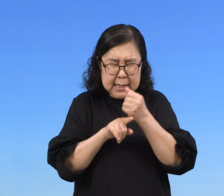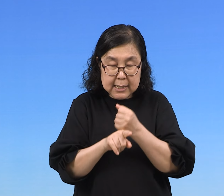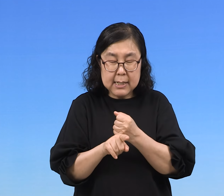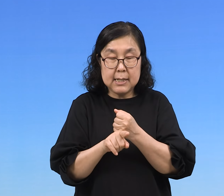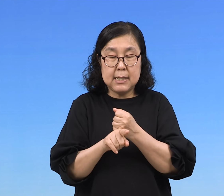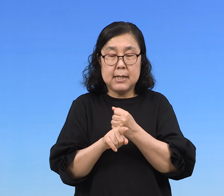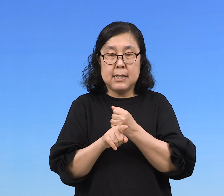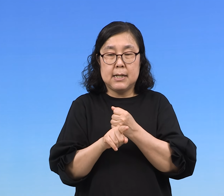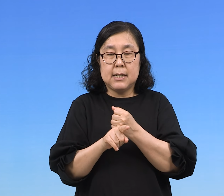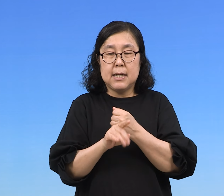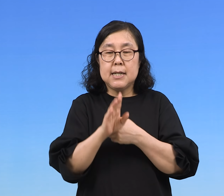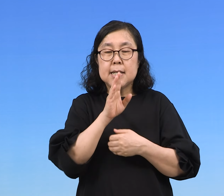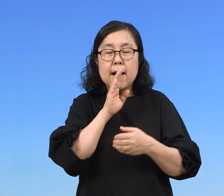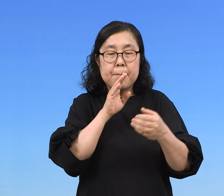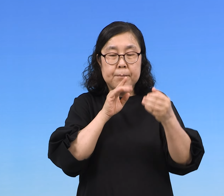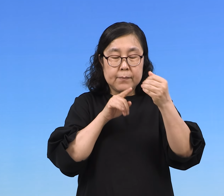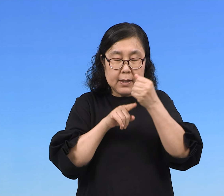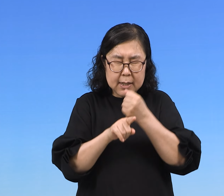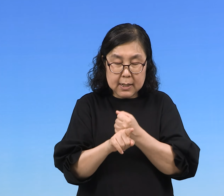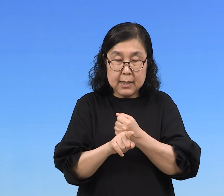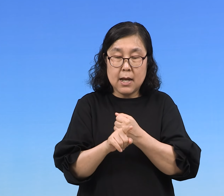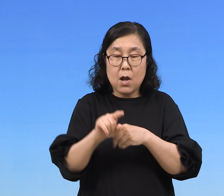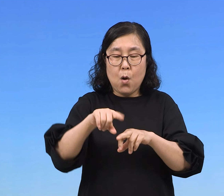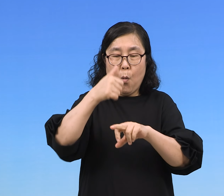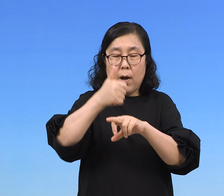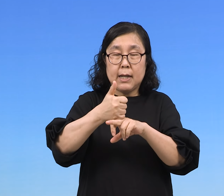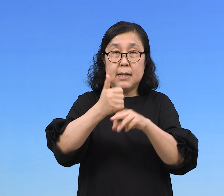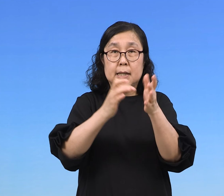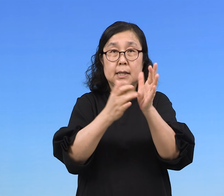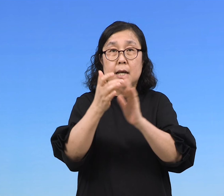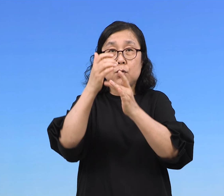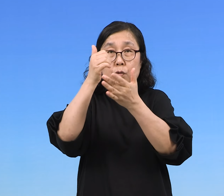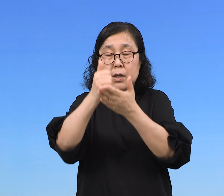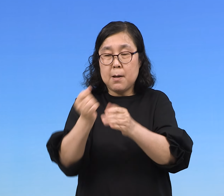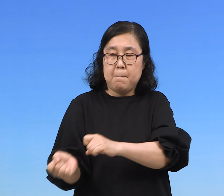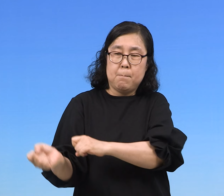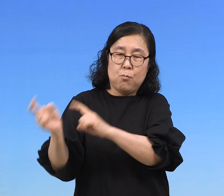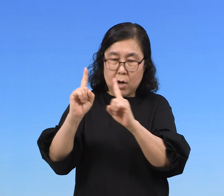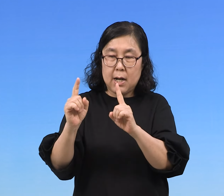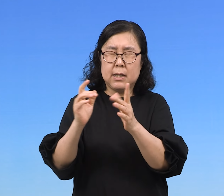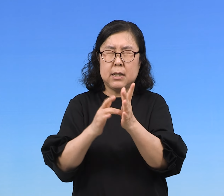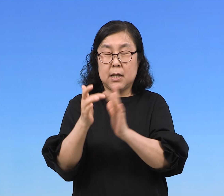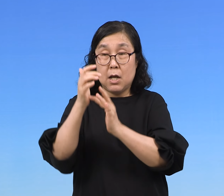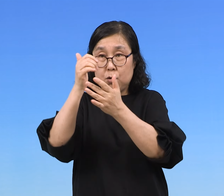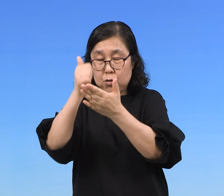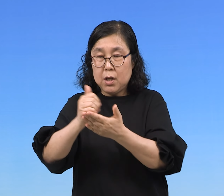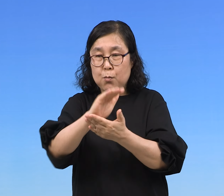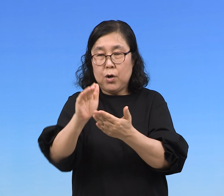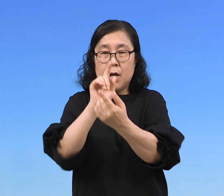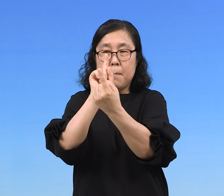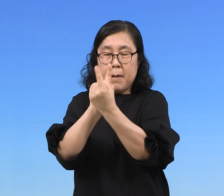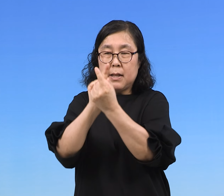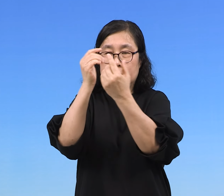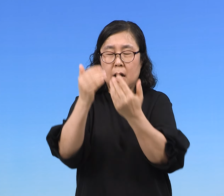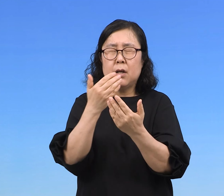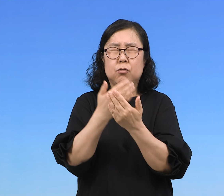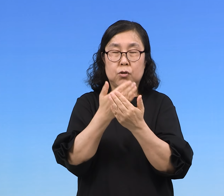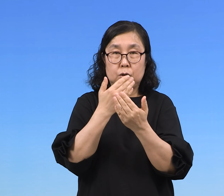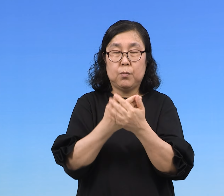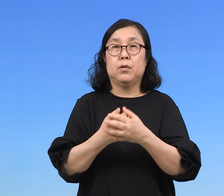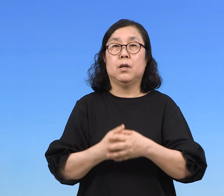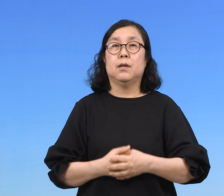진리, 참 진리의 왕이신 주님, 부활하신 주님, 우리를 만나 주시기를